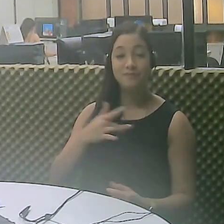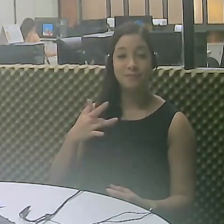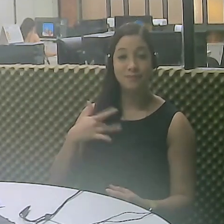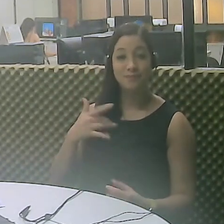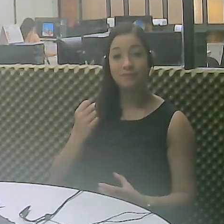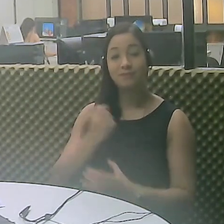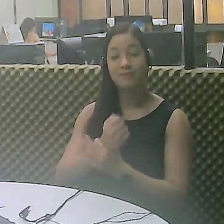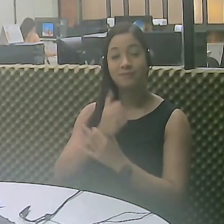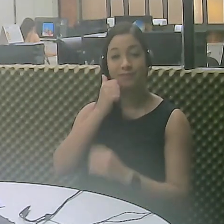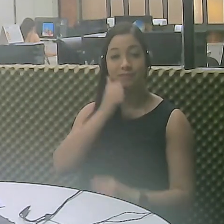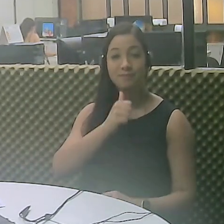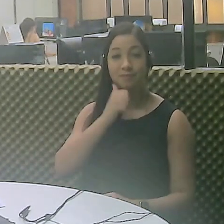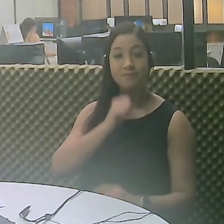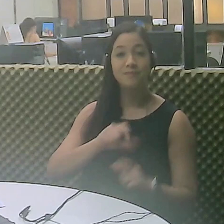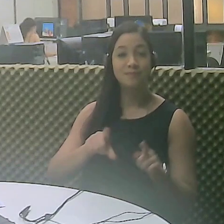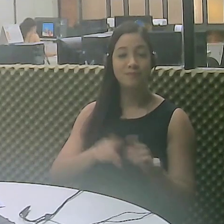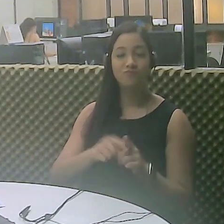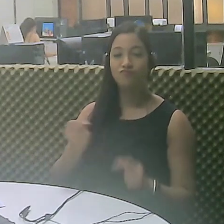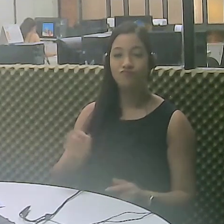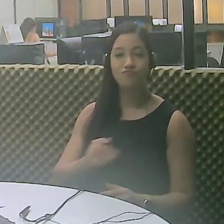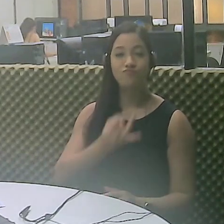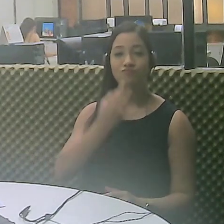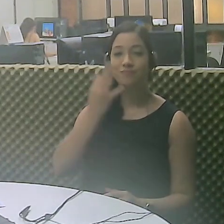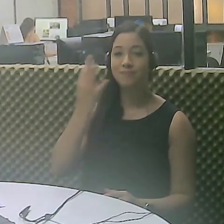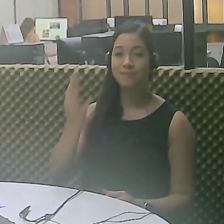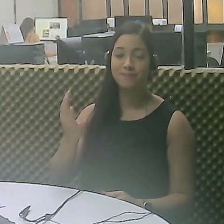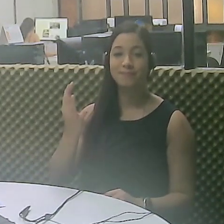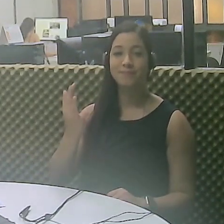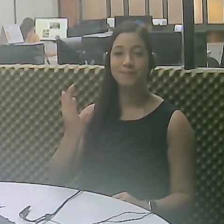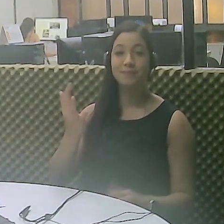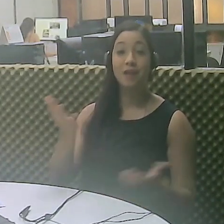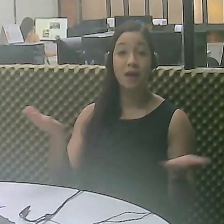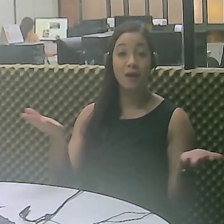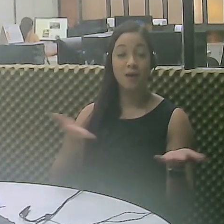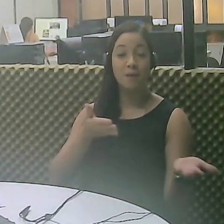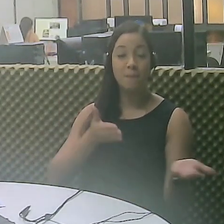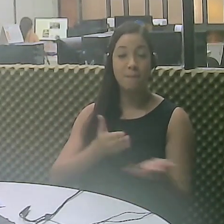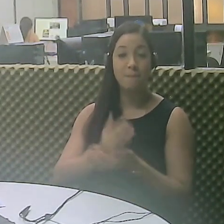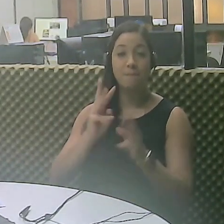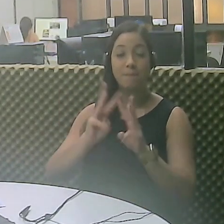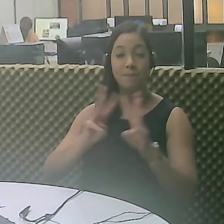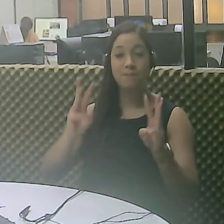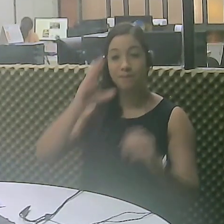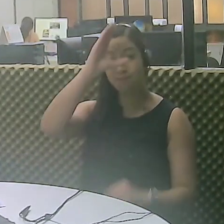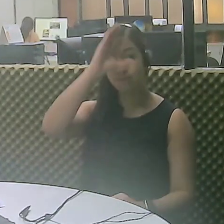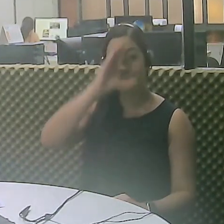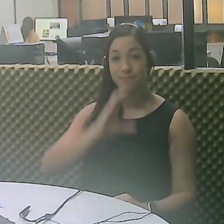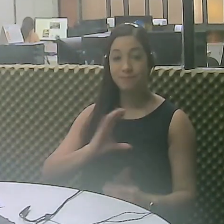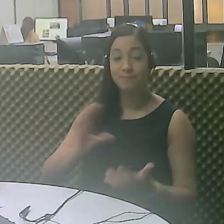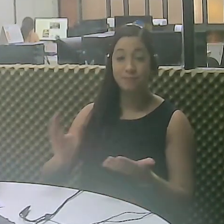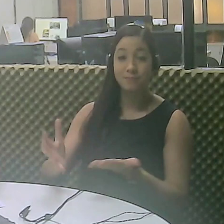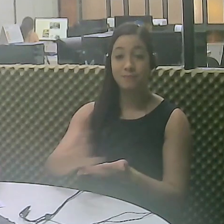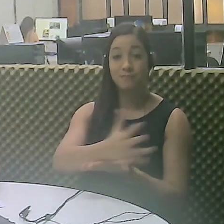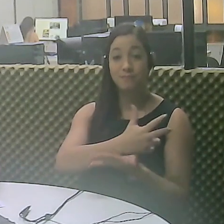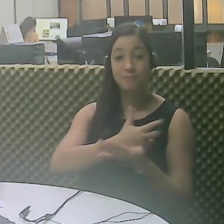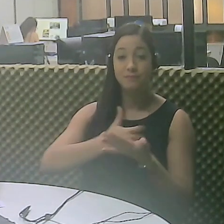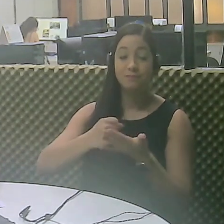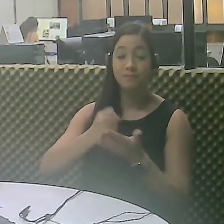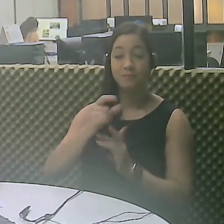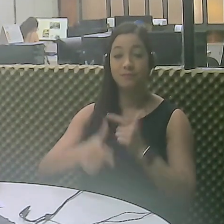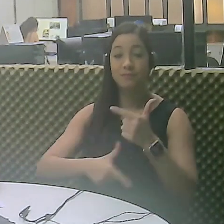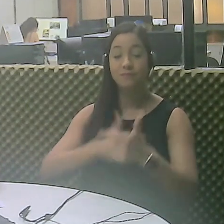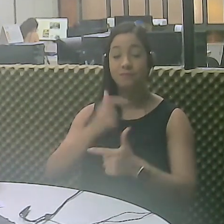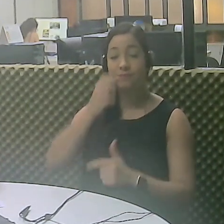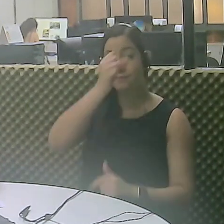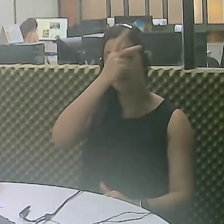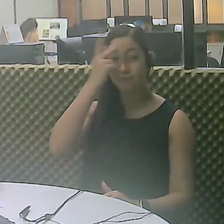de segurança para mulher e muitos outros. Agora lança o Portal Cidadão, que reúne os serviços online da Prefeitura num